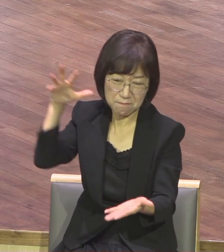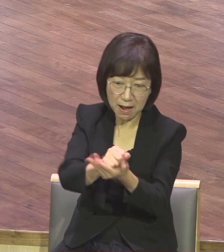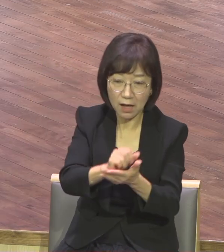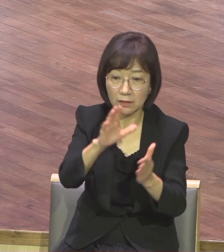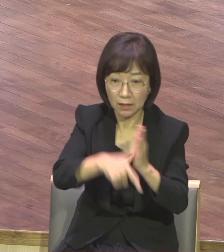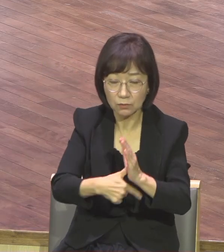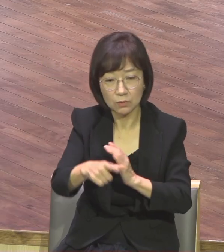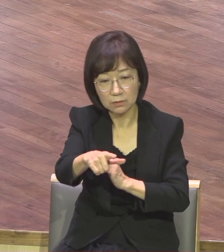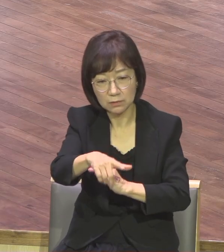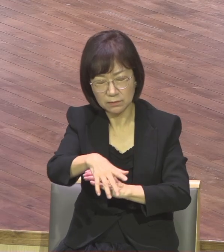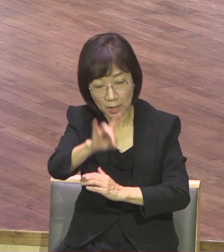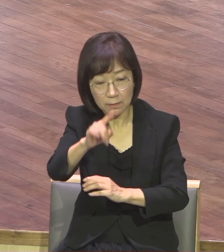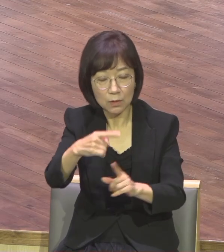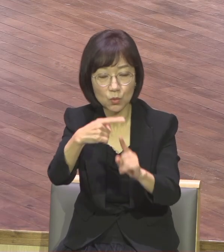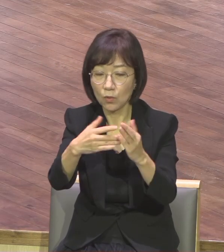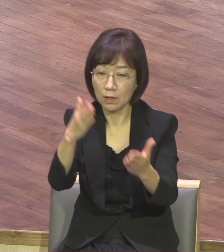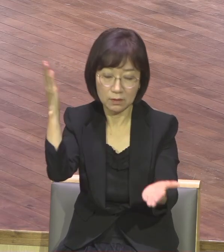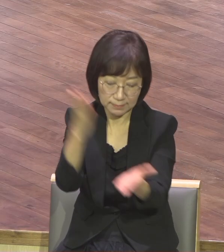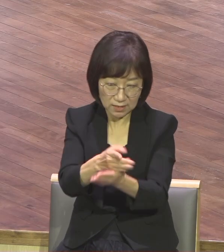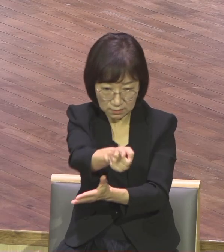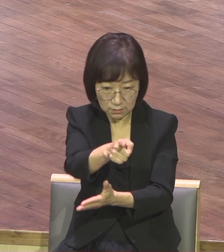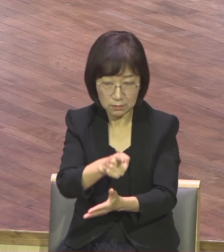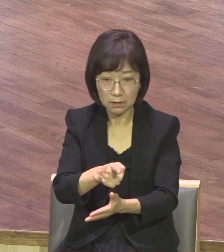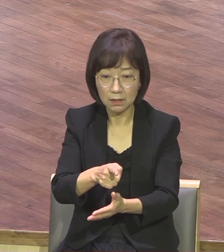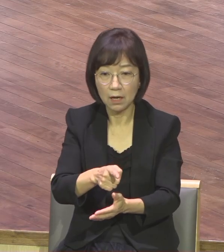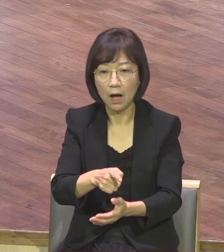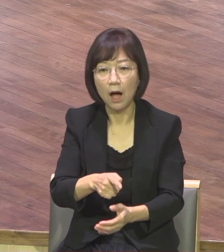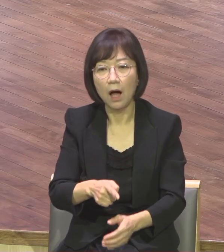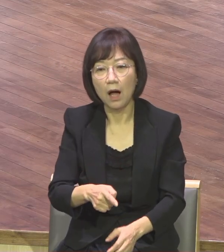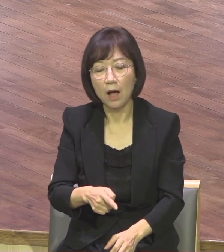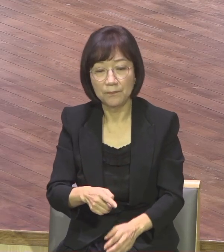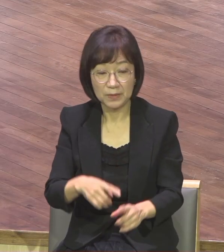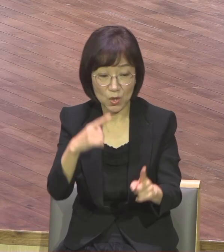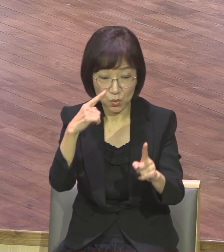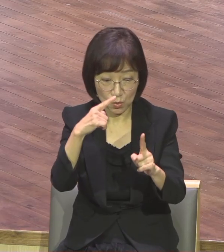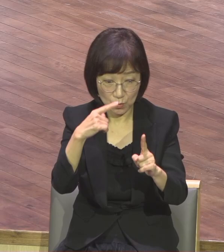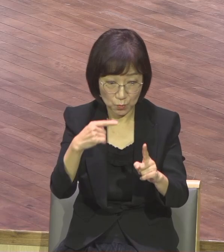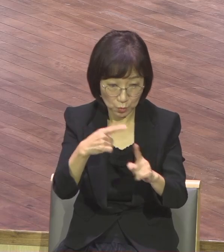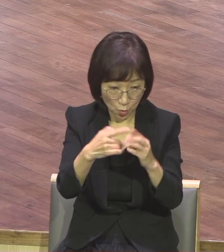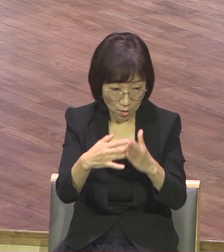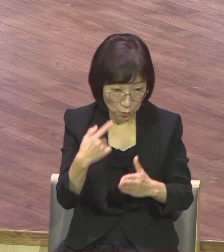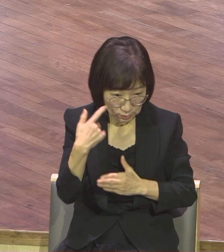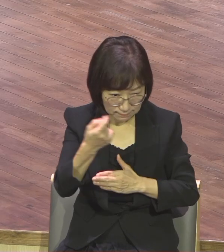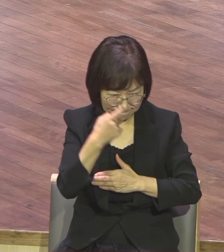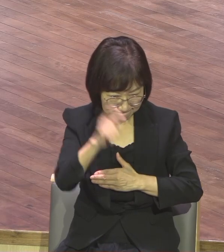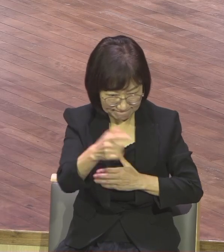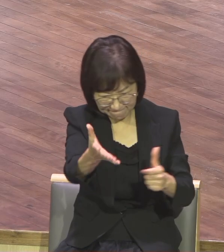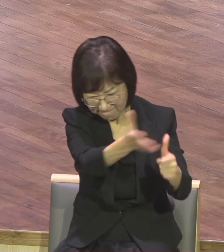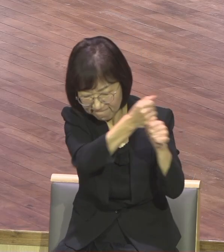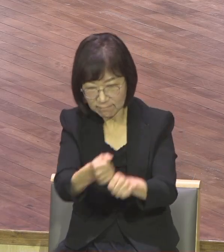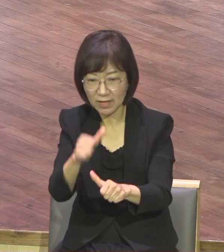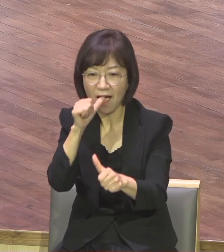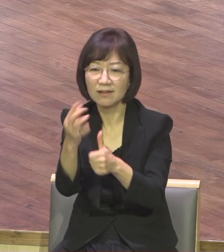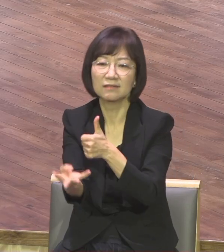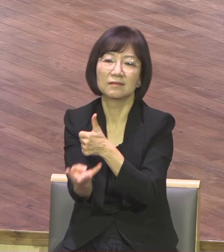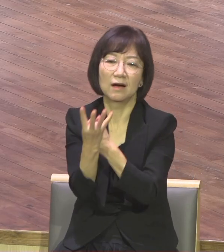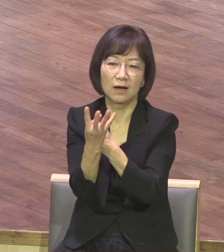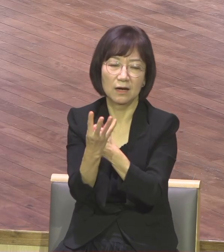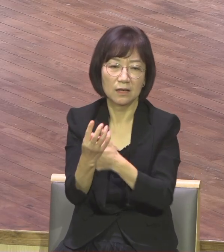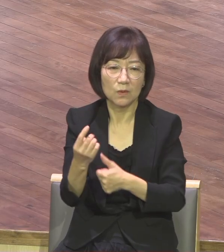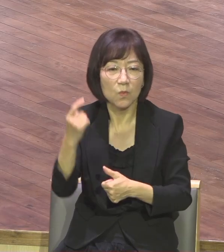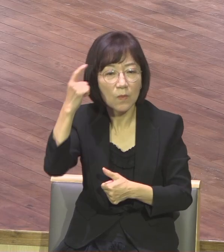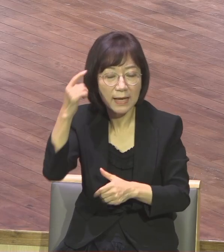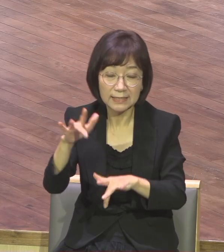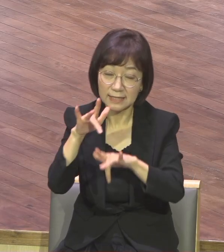먼저 핍박하는 게 교회입니다. 교회. 목사 집어넣고 교회 다 문 닫게 만들고. 왜? 예배를 드리는 걸